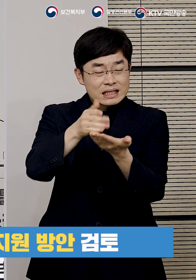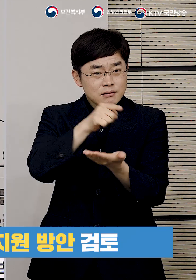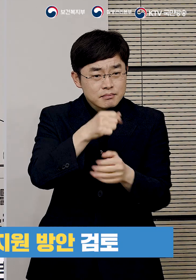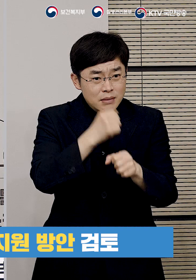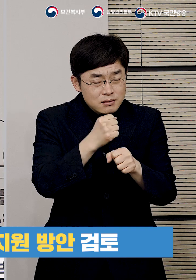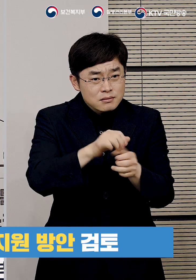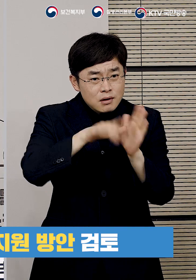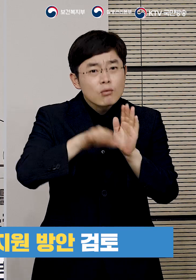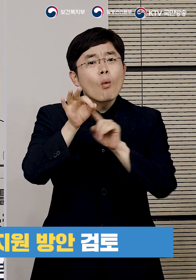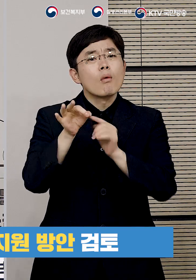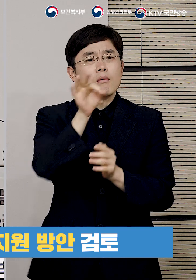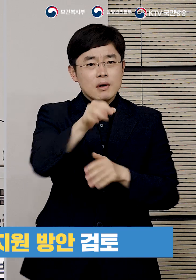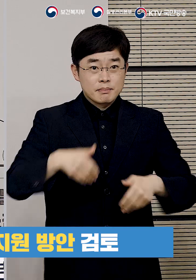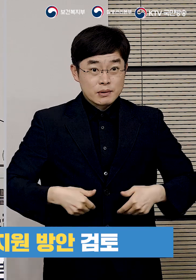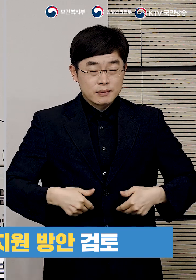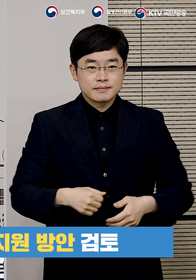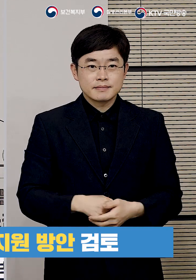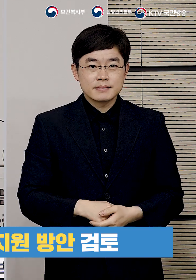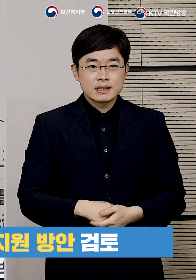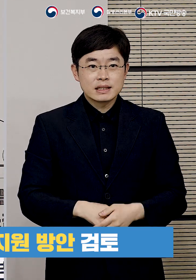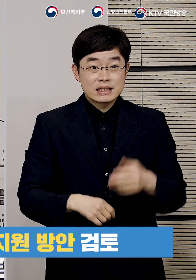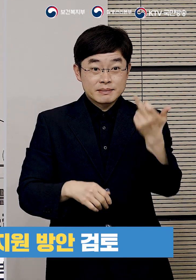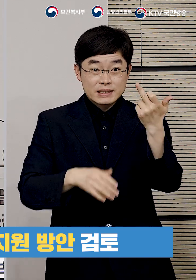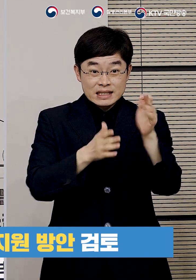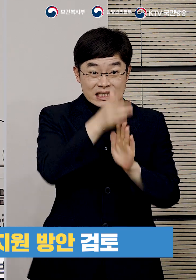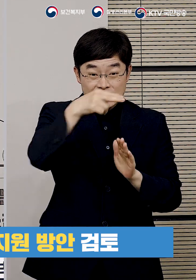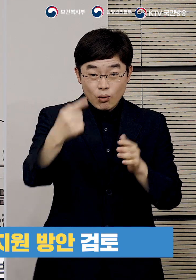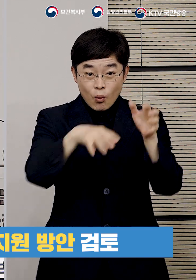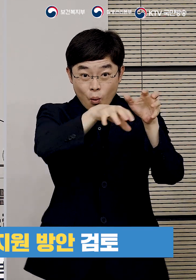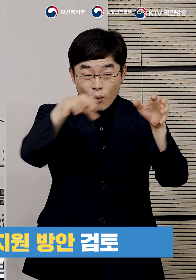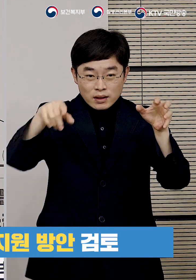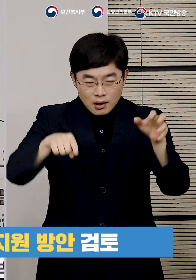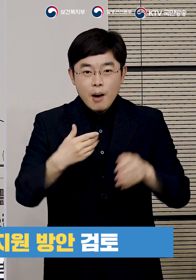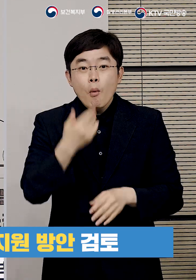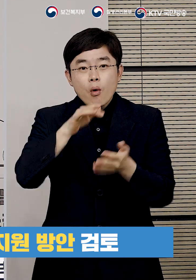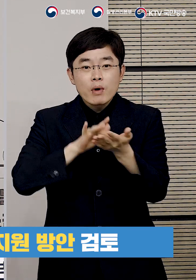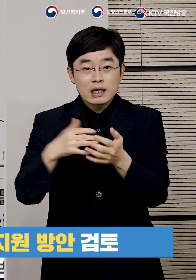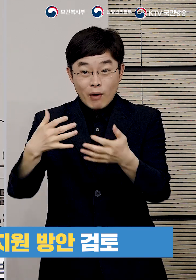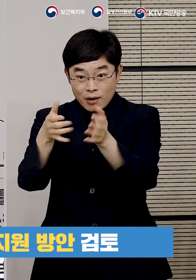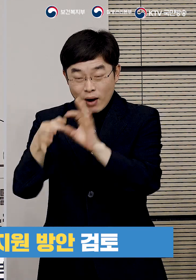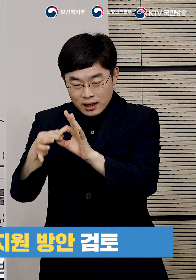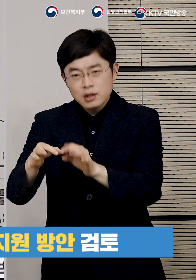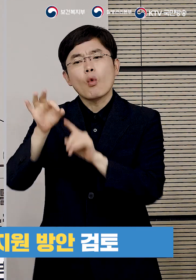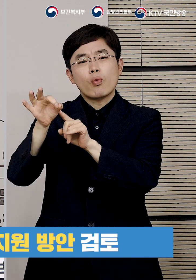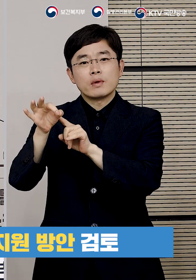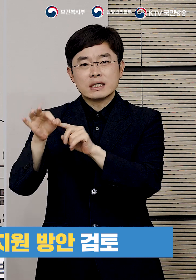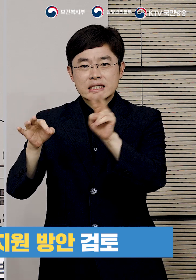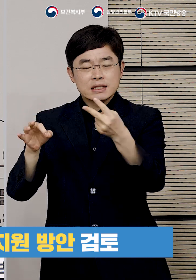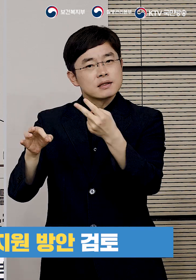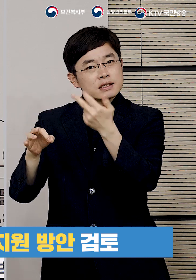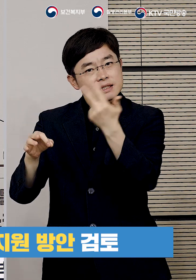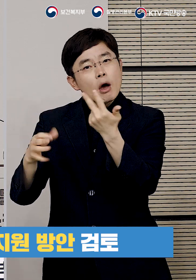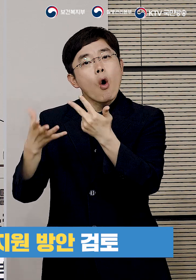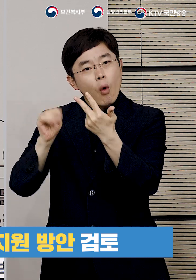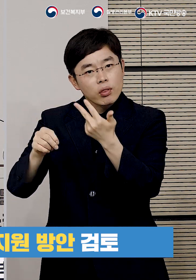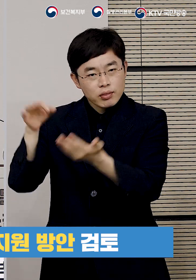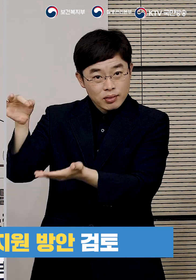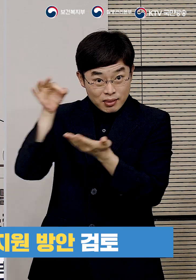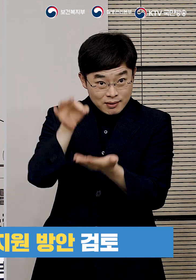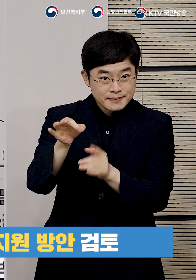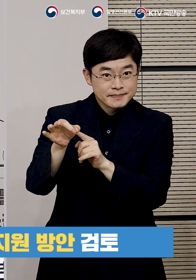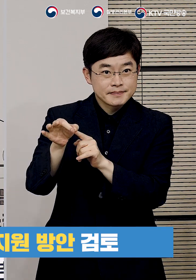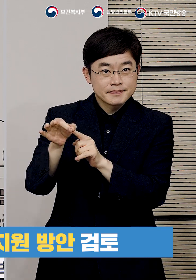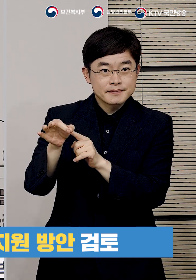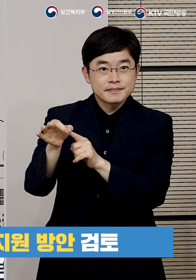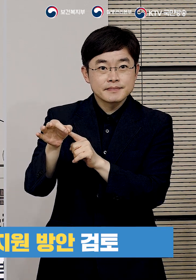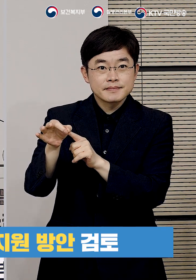칸막이 비용에 대해서는 현재 지금 17개 시도에서 식품진흥기금을 가지고 있습니다. 약 한 2,700억 정도 가지고 있는데, 그걸